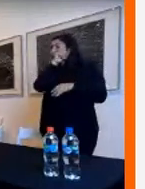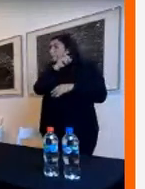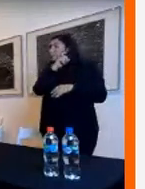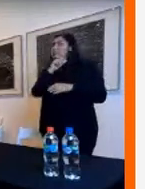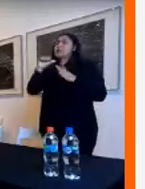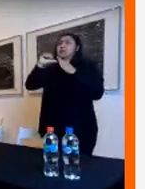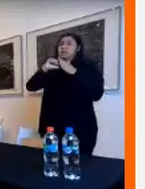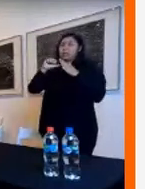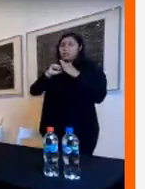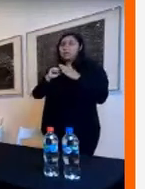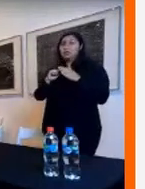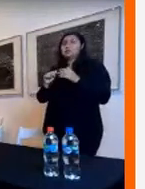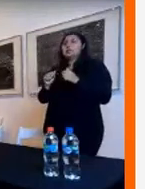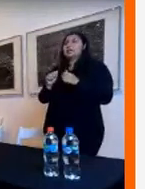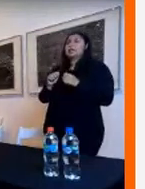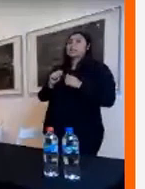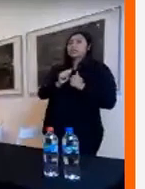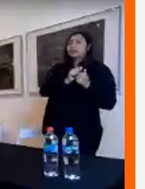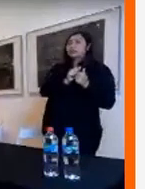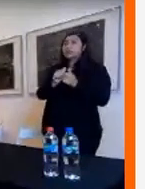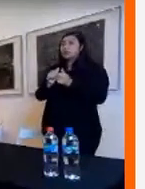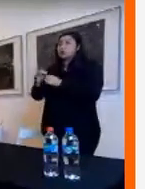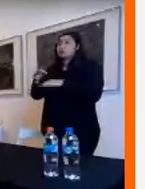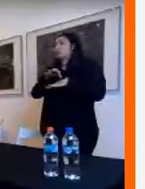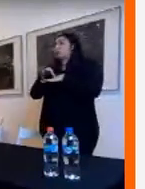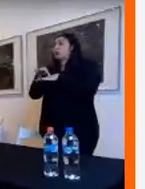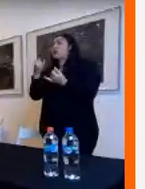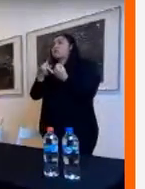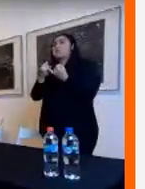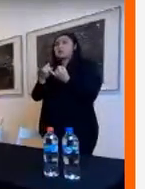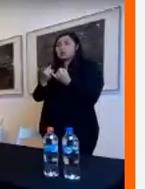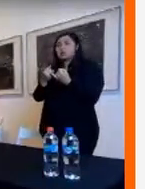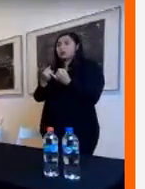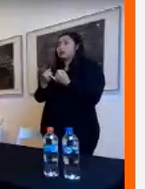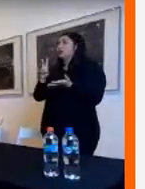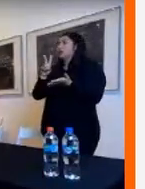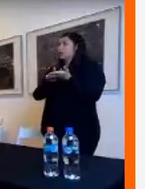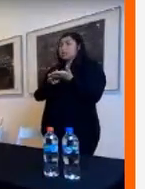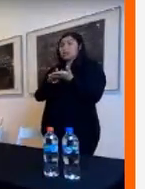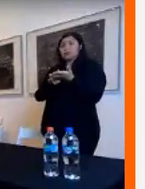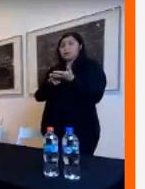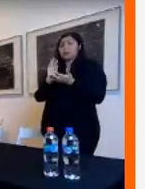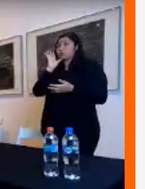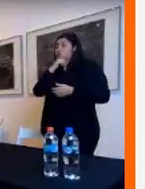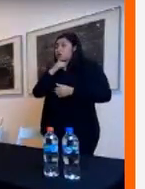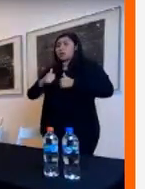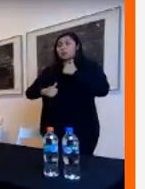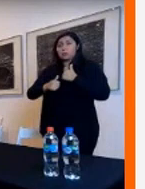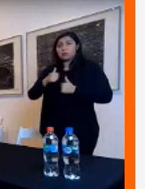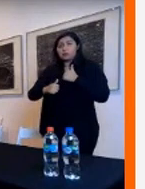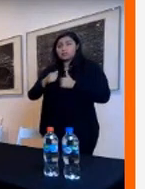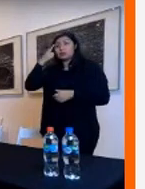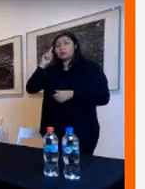país visitando a los amigos y andan con la oficina. Y él, la verdad, él no tiene una profesión, pero yo diría que él es